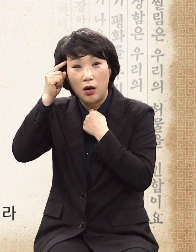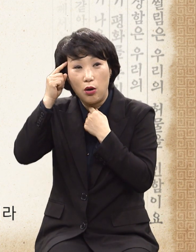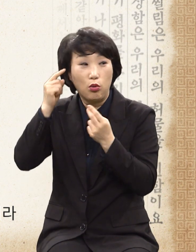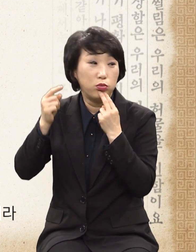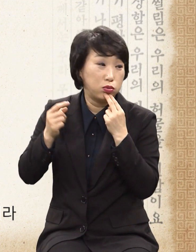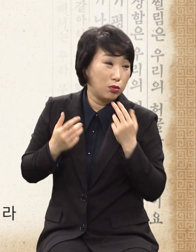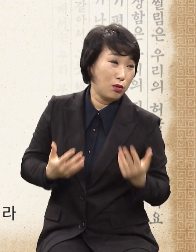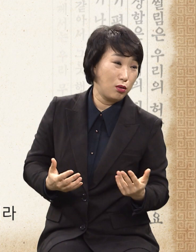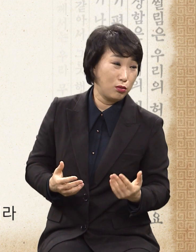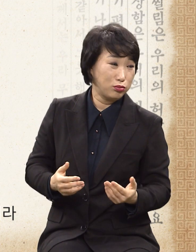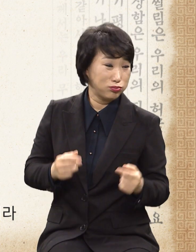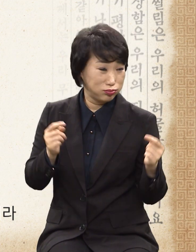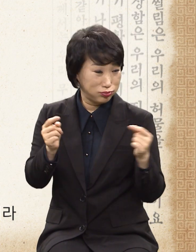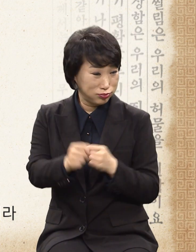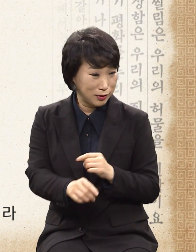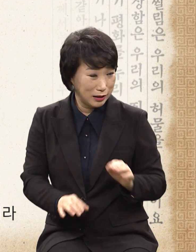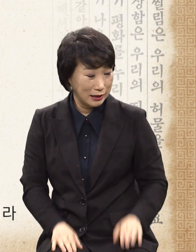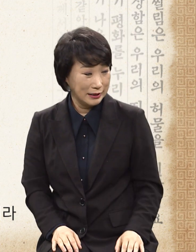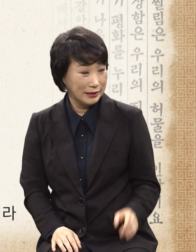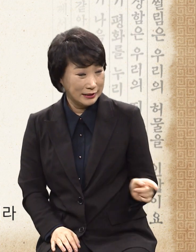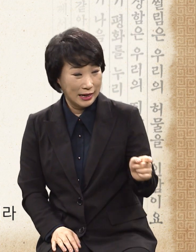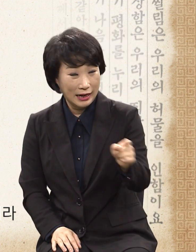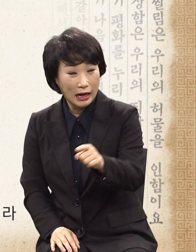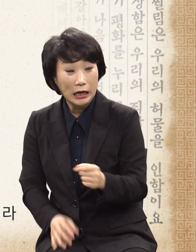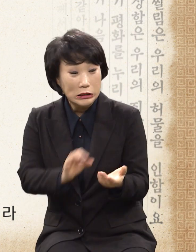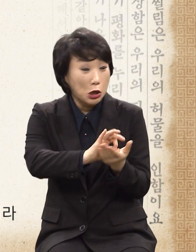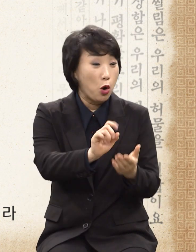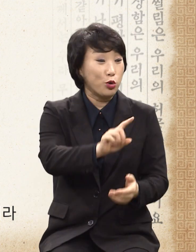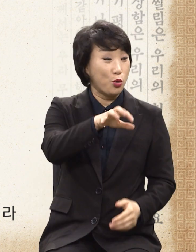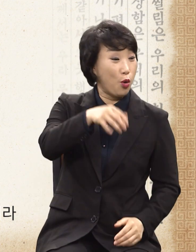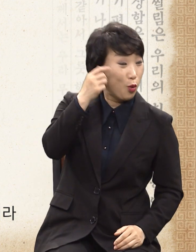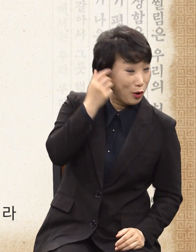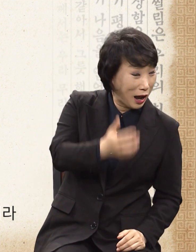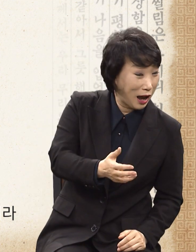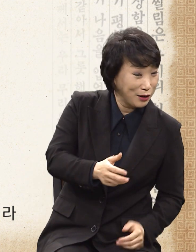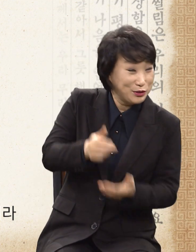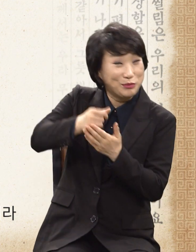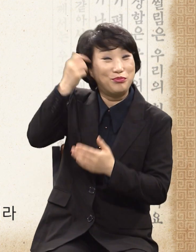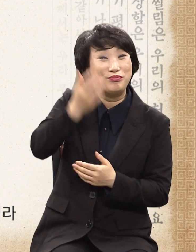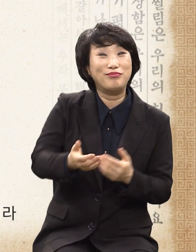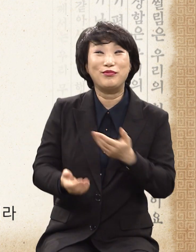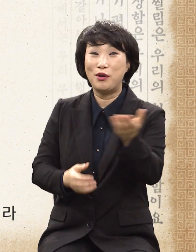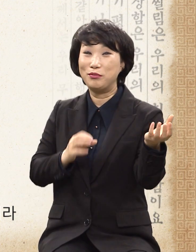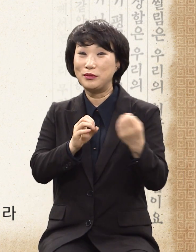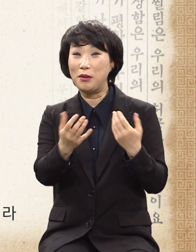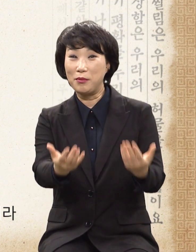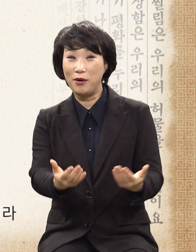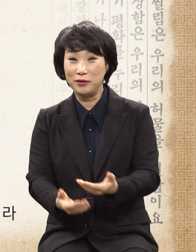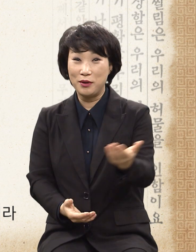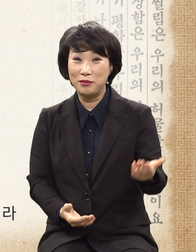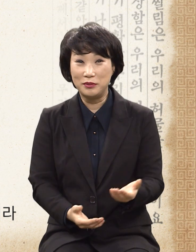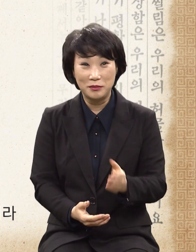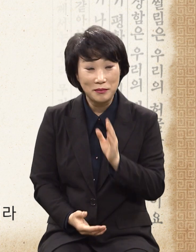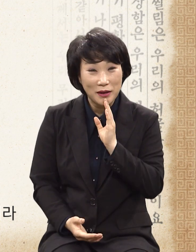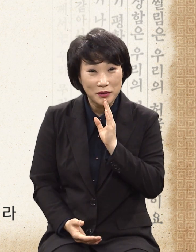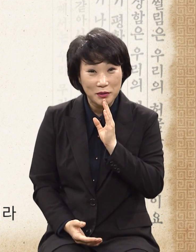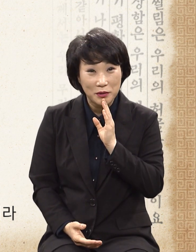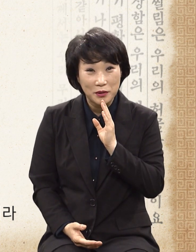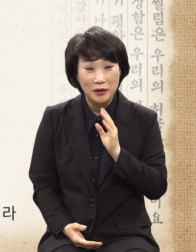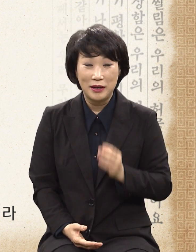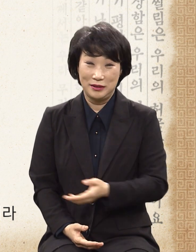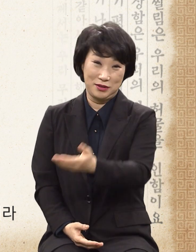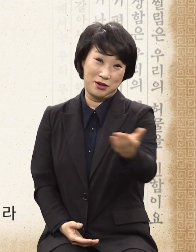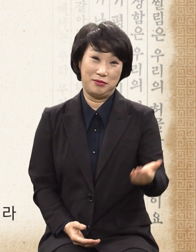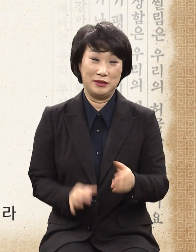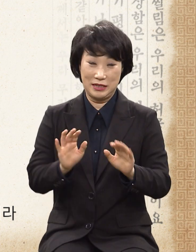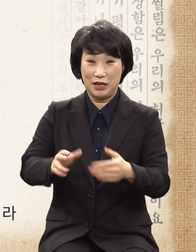없으니 주님이 그놈의 것들을 어디다 써먹겠는가 생각해 봐라 그 말이에요. 어디다 쓰겠는가.